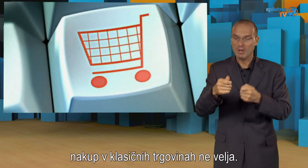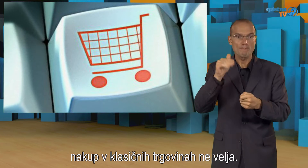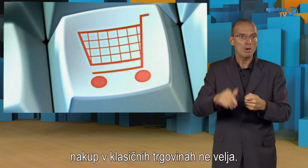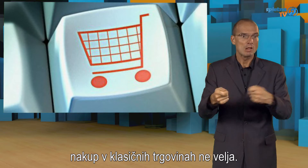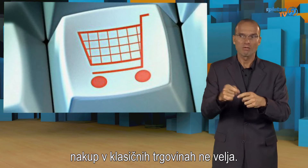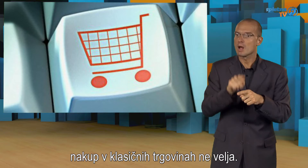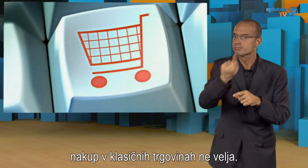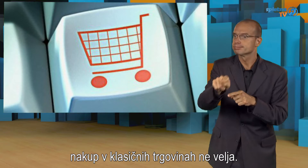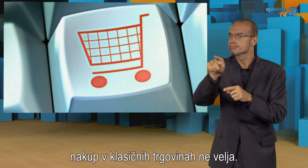velja.